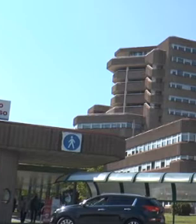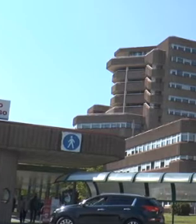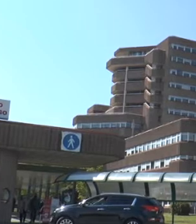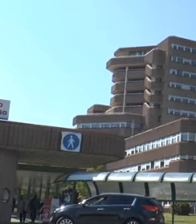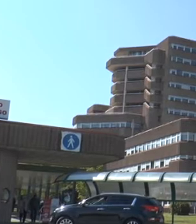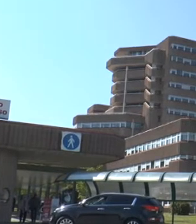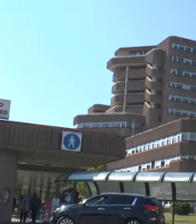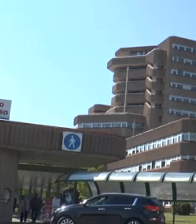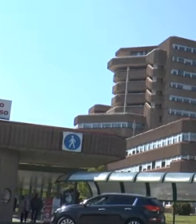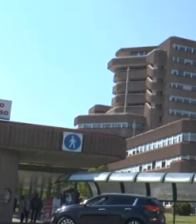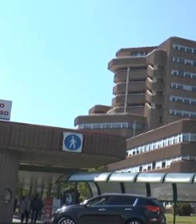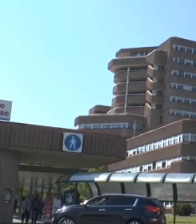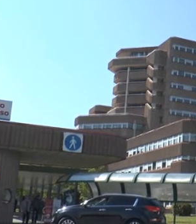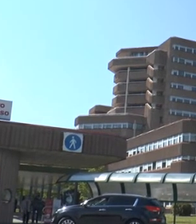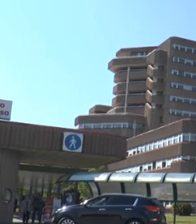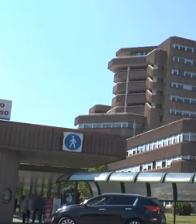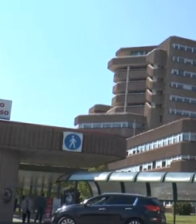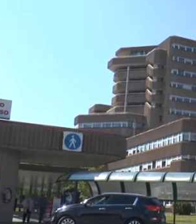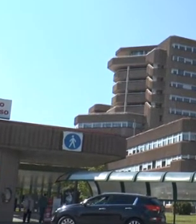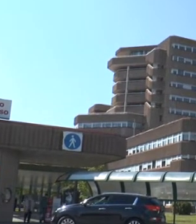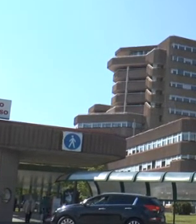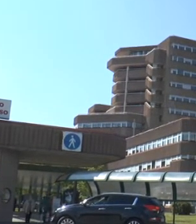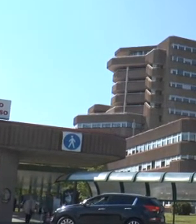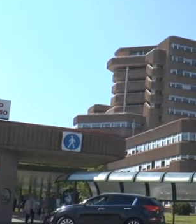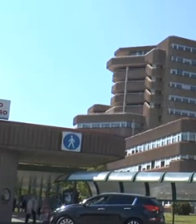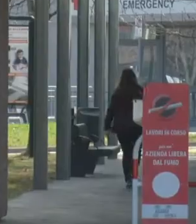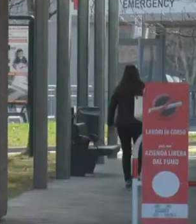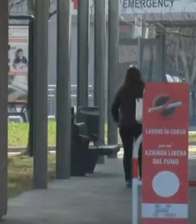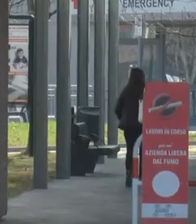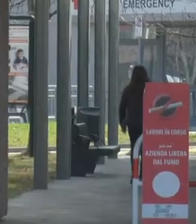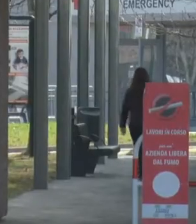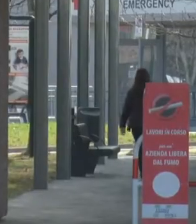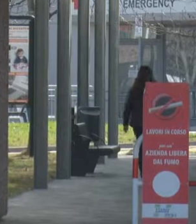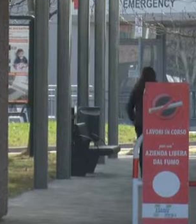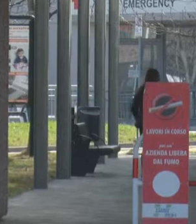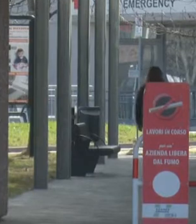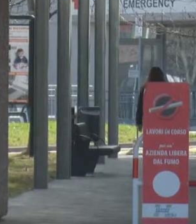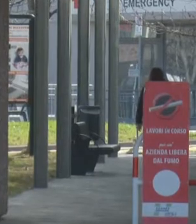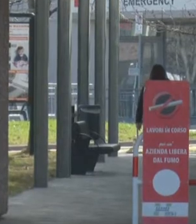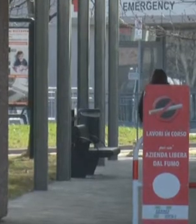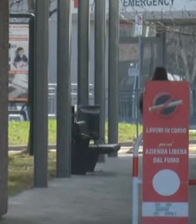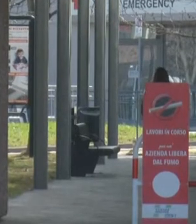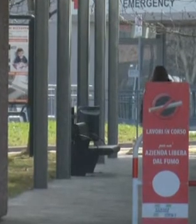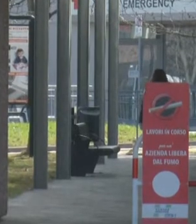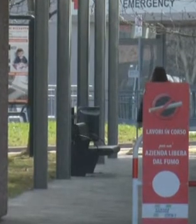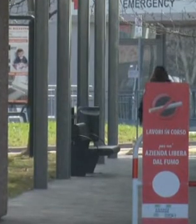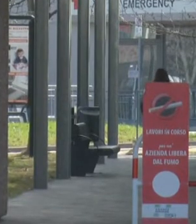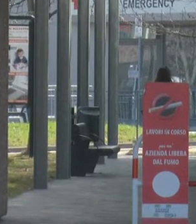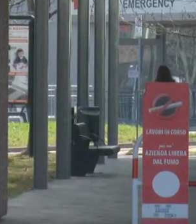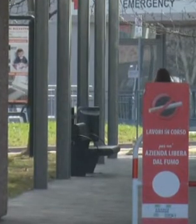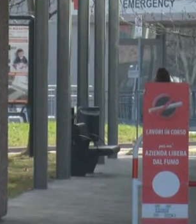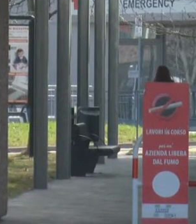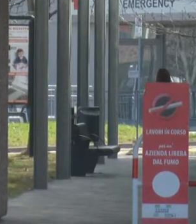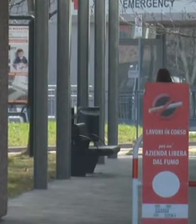è un'occupazione appunto in continua diminuzione. Gli indicatori sono saldamente sotto i parametri di rischio e questa situazione può portare a